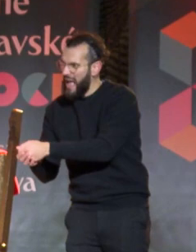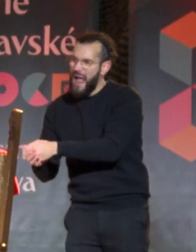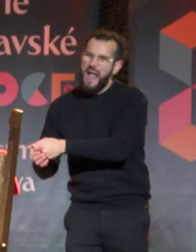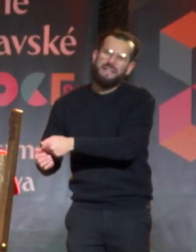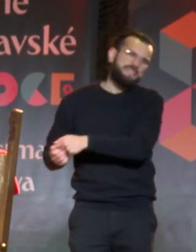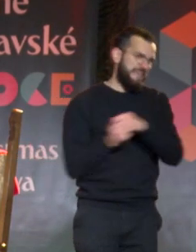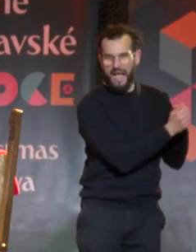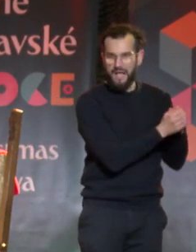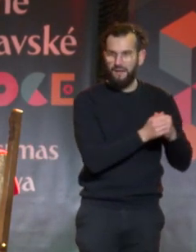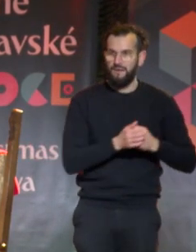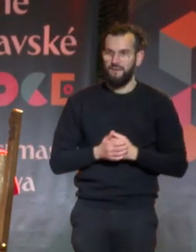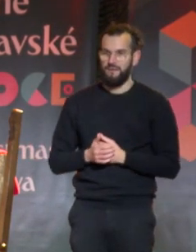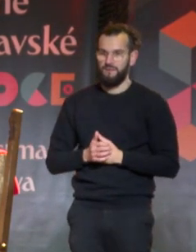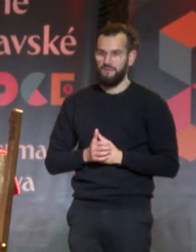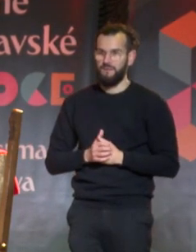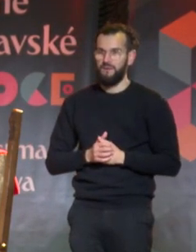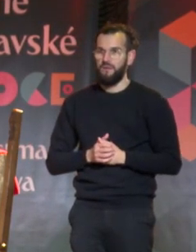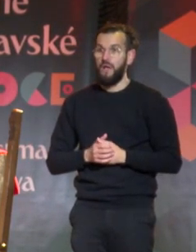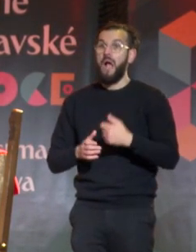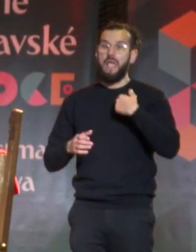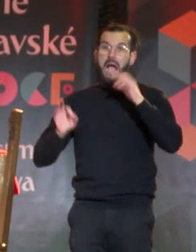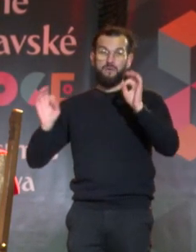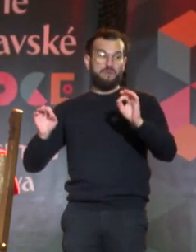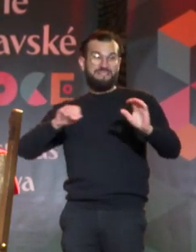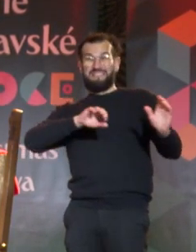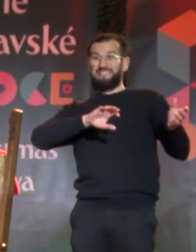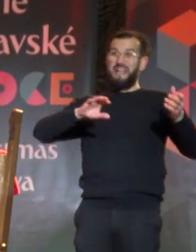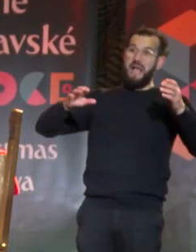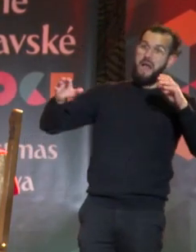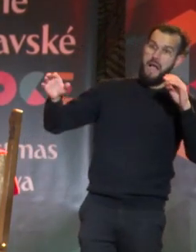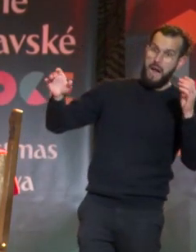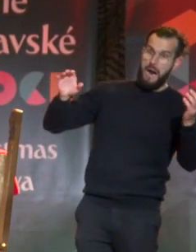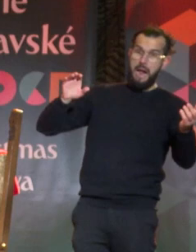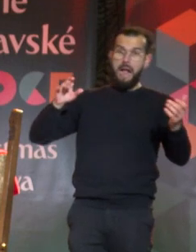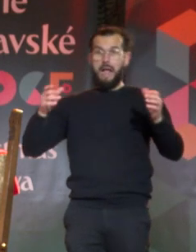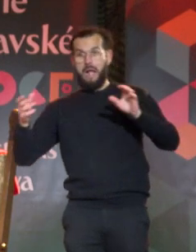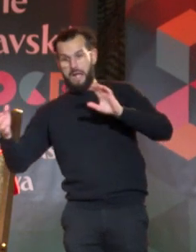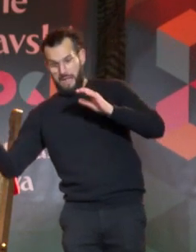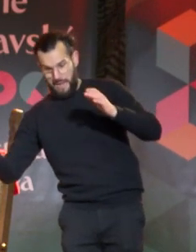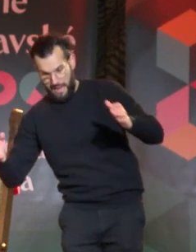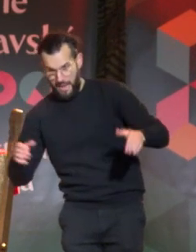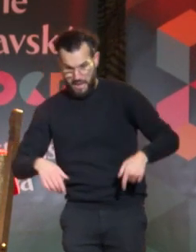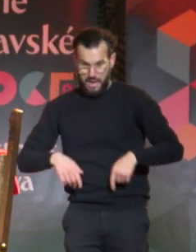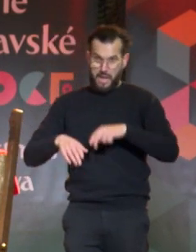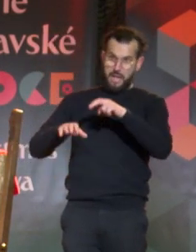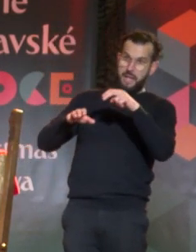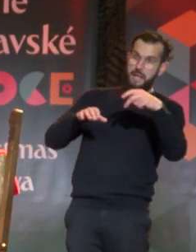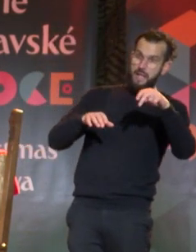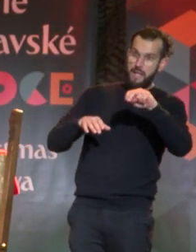a zatiahne. A ja sa tackám a tackám a ešte